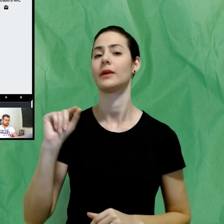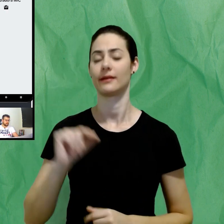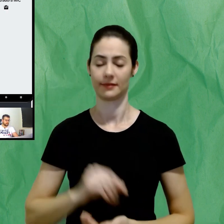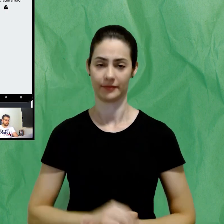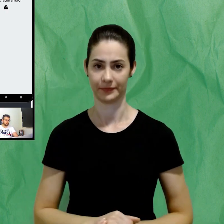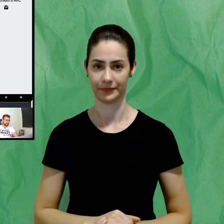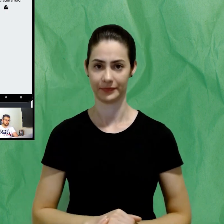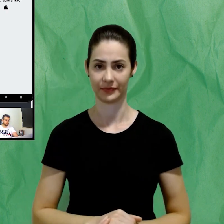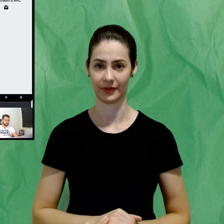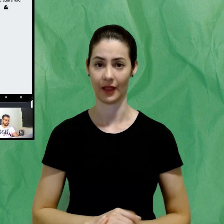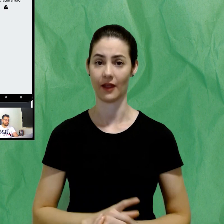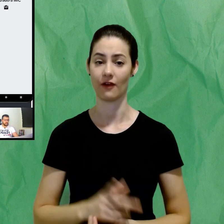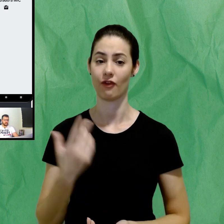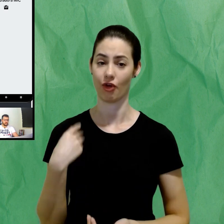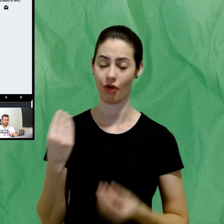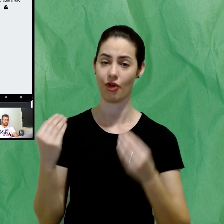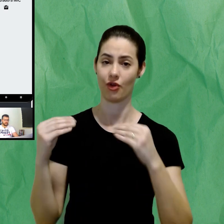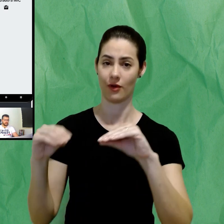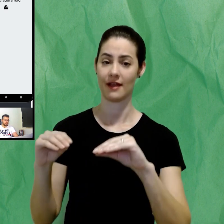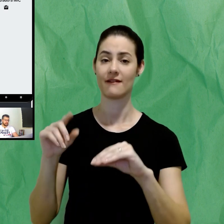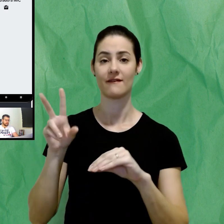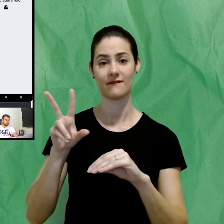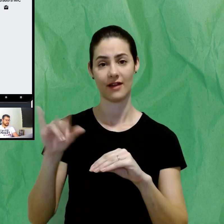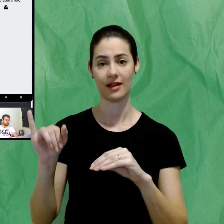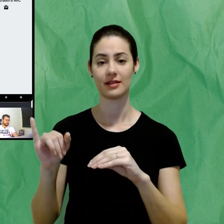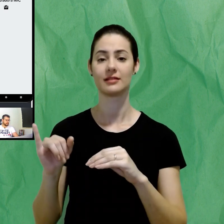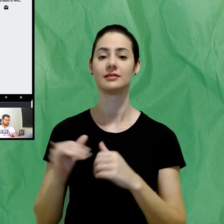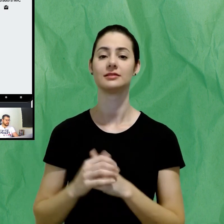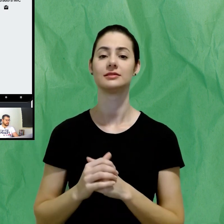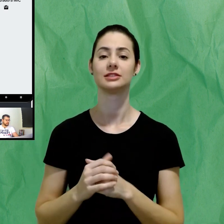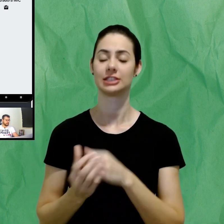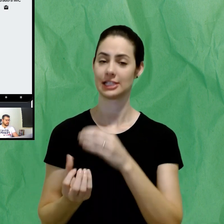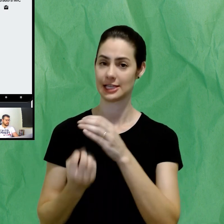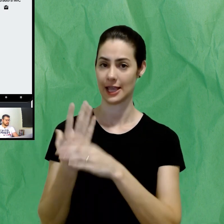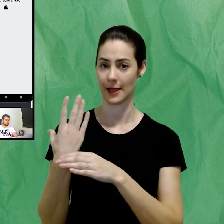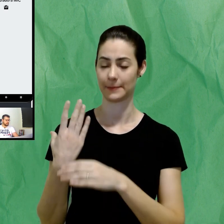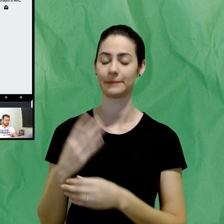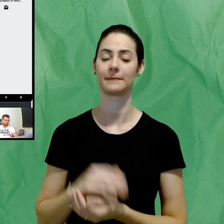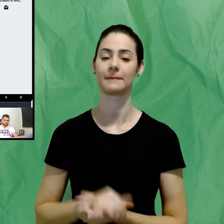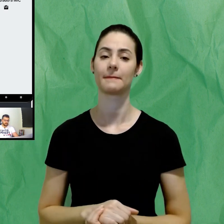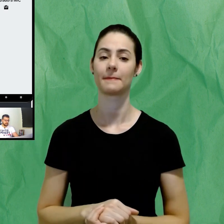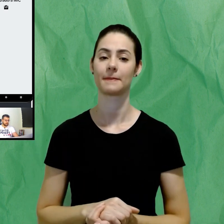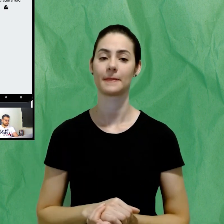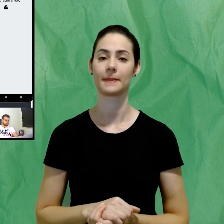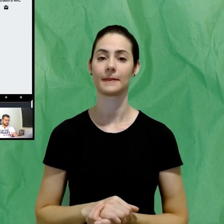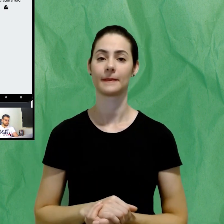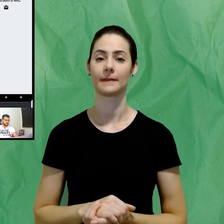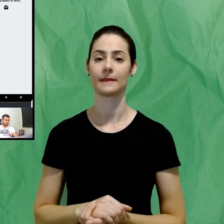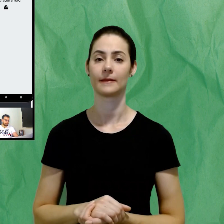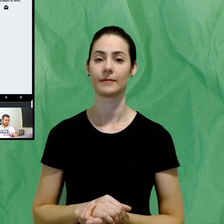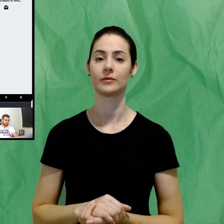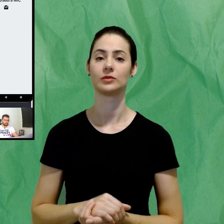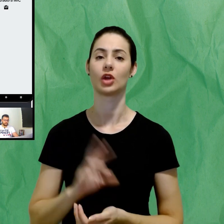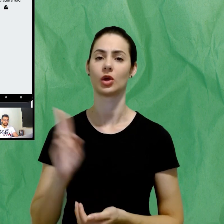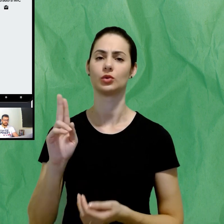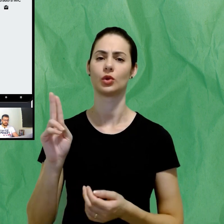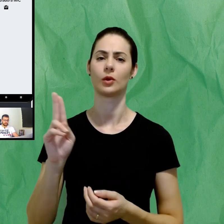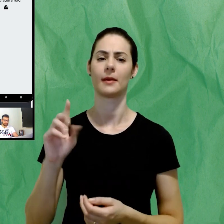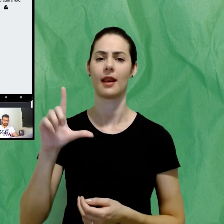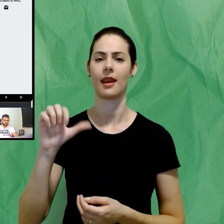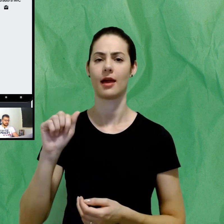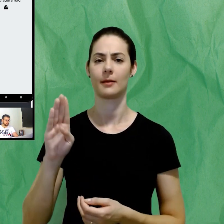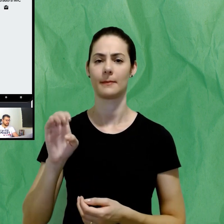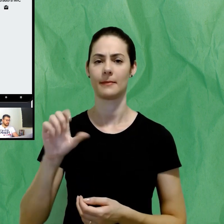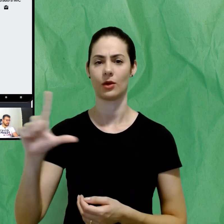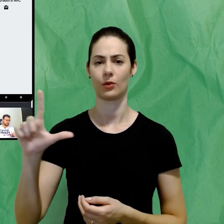né? E eu vou falar com ele o seguinte: você vai criar para mim, eu vou criar um estilo aqui que eu vou chamar de label, tá? Como se fosse só uma